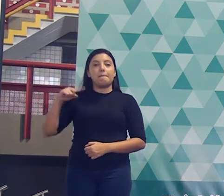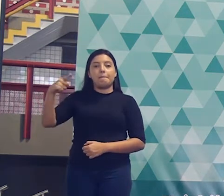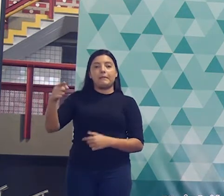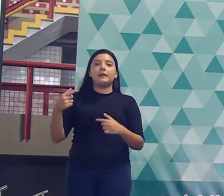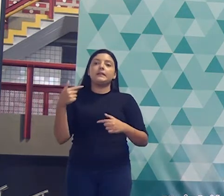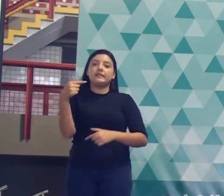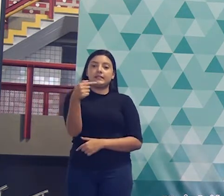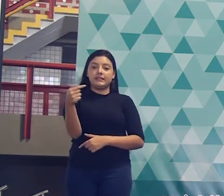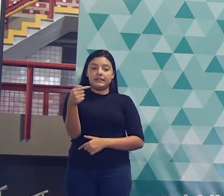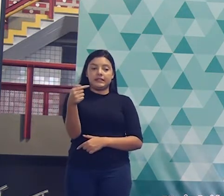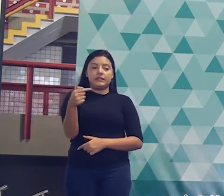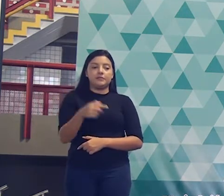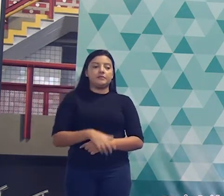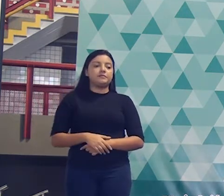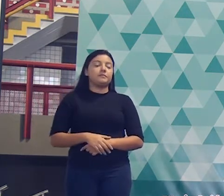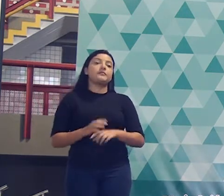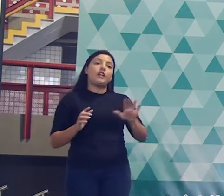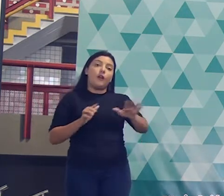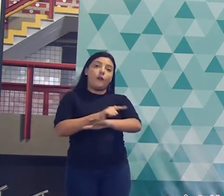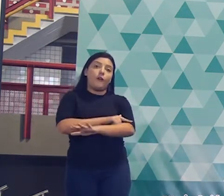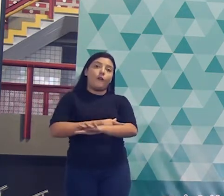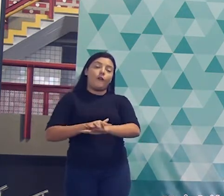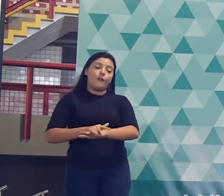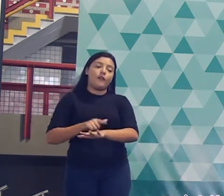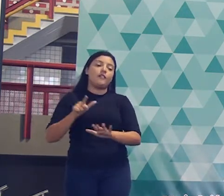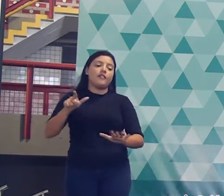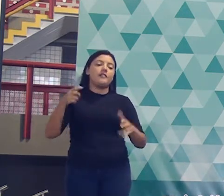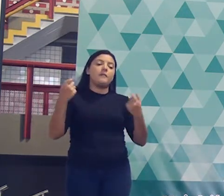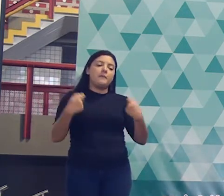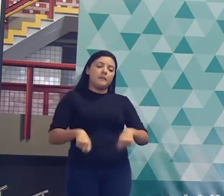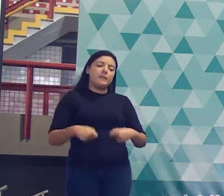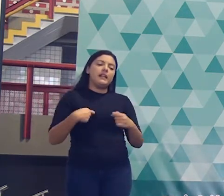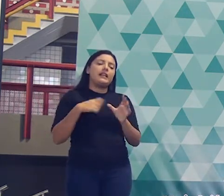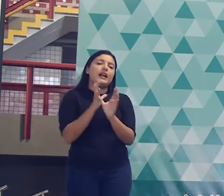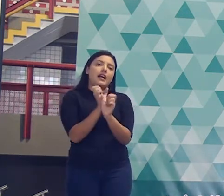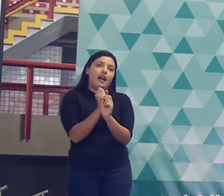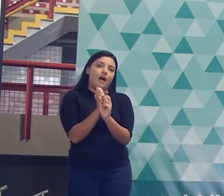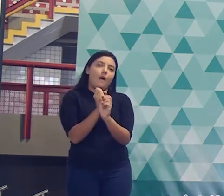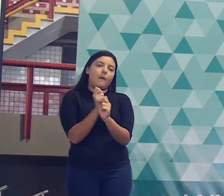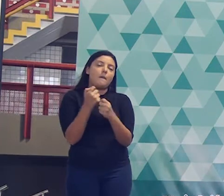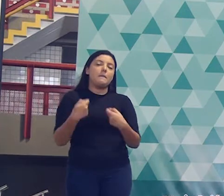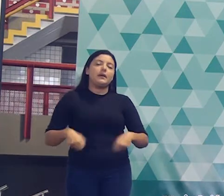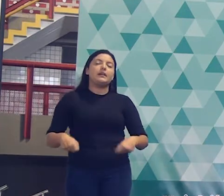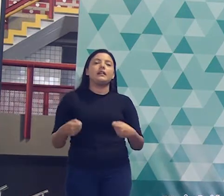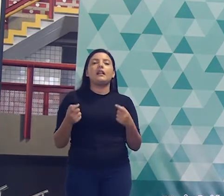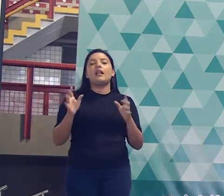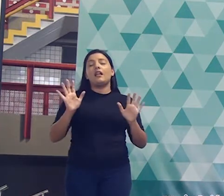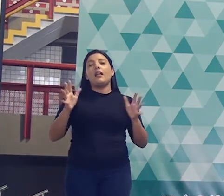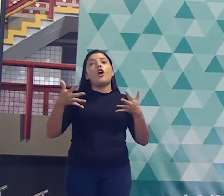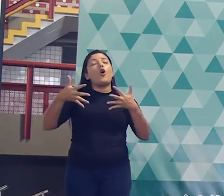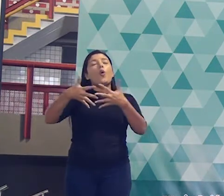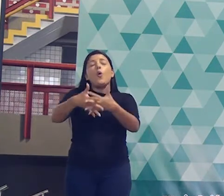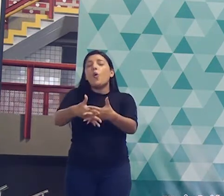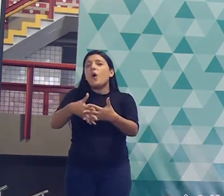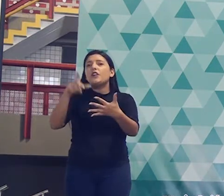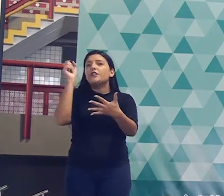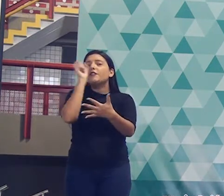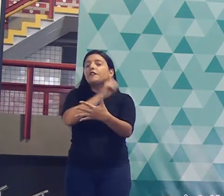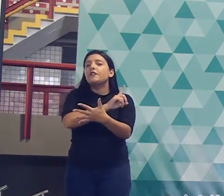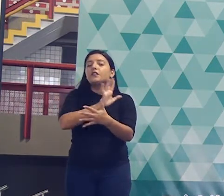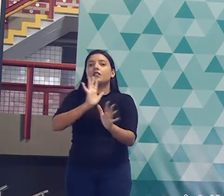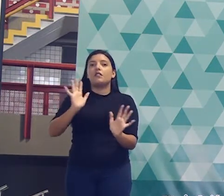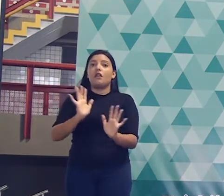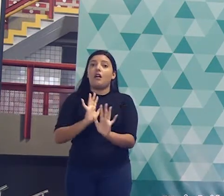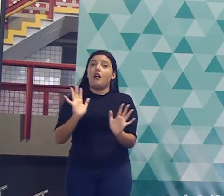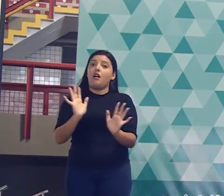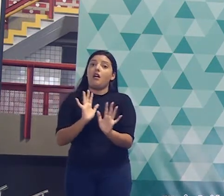questão, sétima. Essa sétima, galera, a gente vai precisar de uns cálculos. Não complicados, cálculos fáceis,